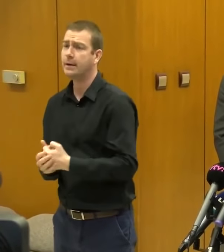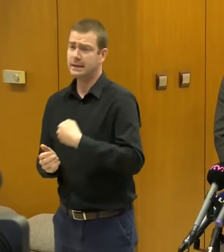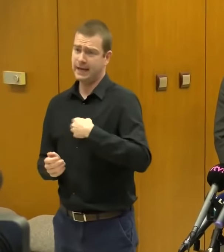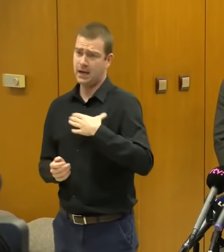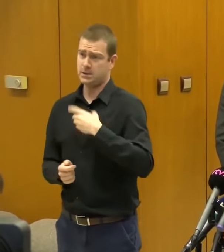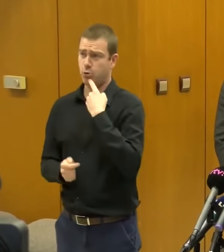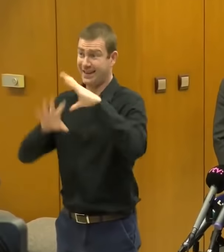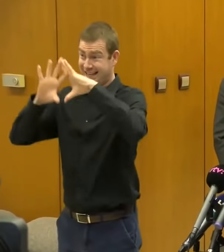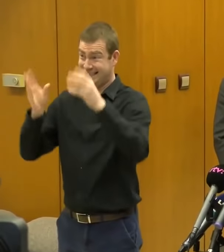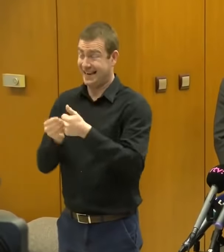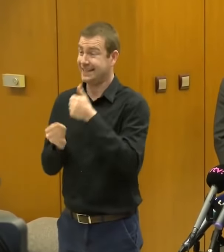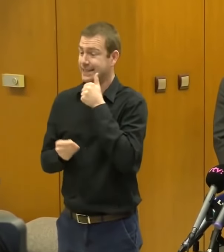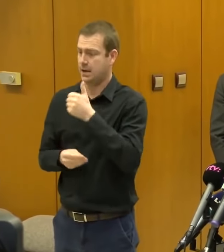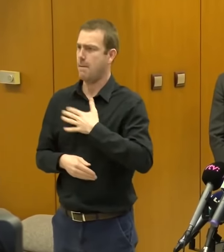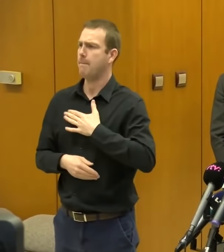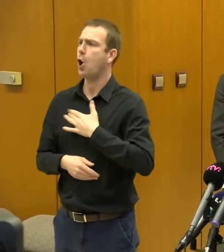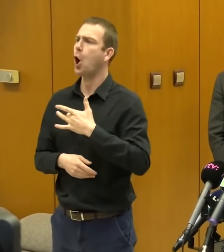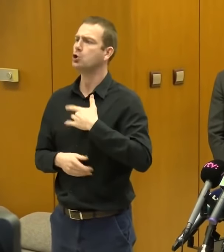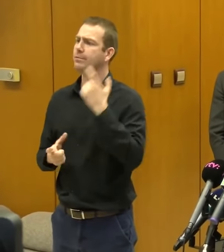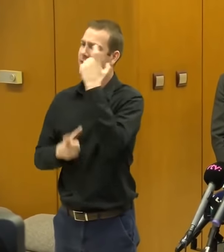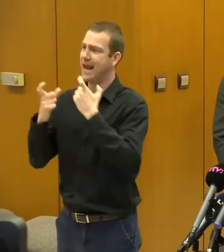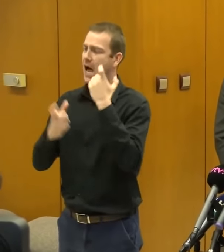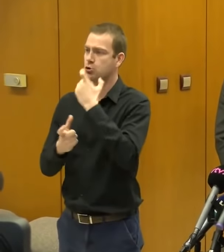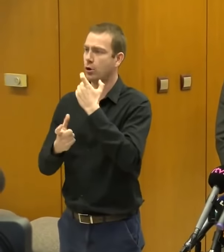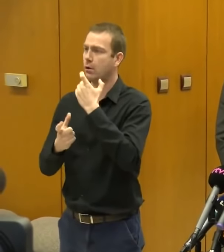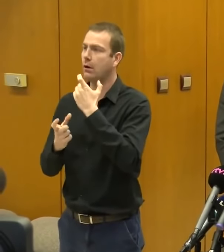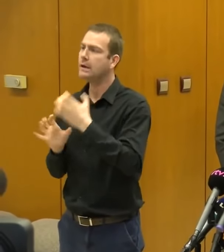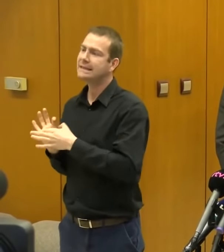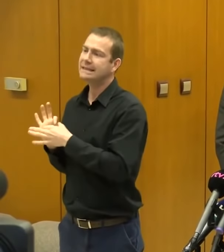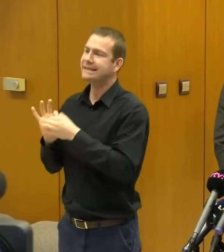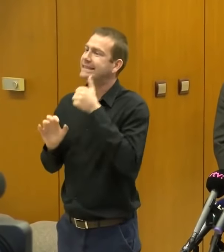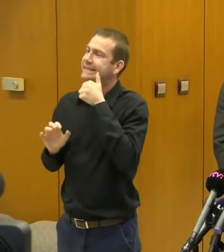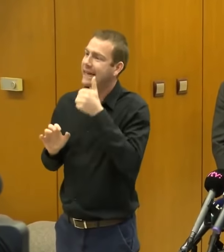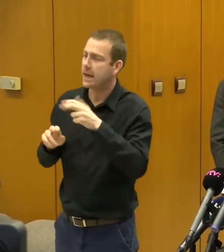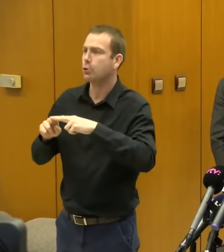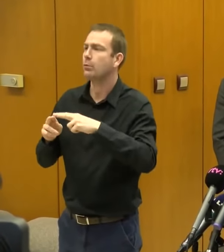osobný názor je, aby to bolo vždy po skončení dňa, čiže napríklad, že